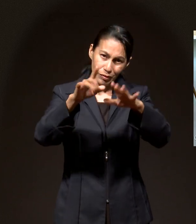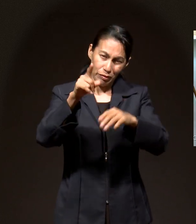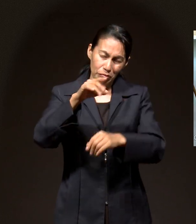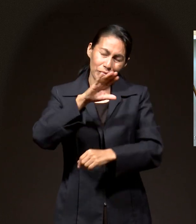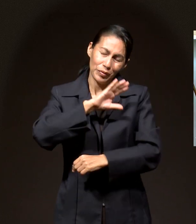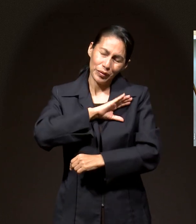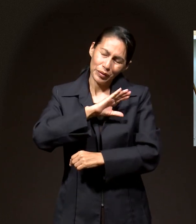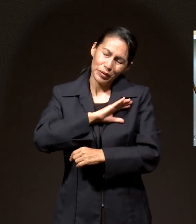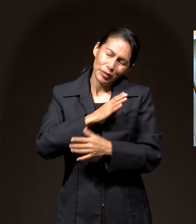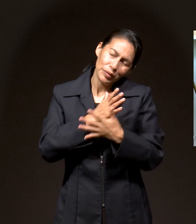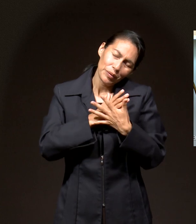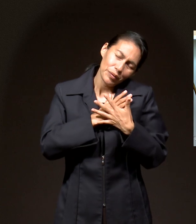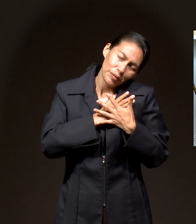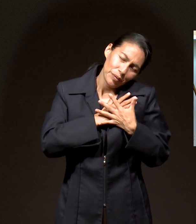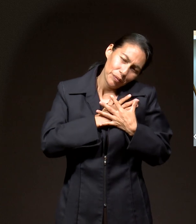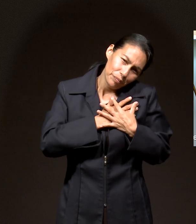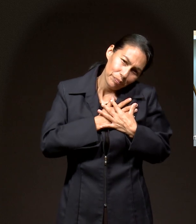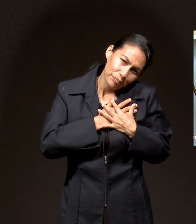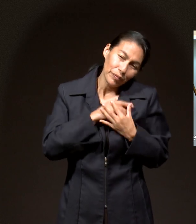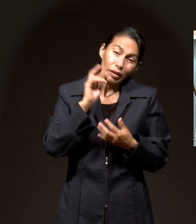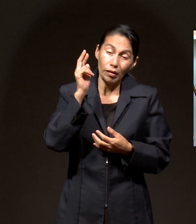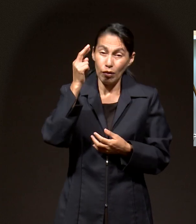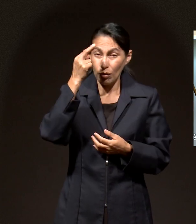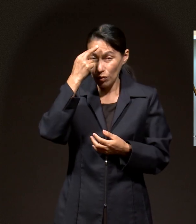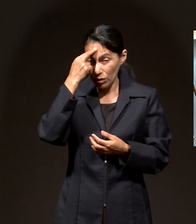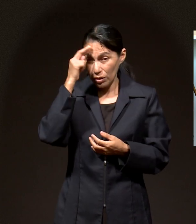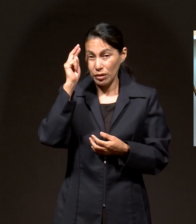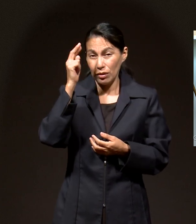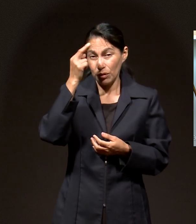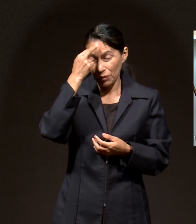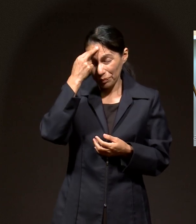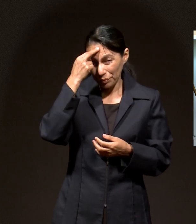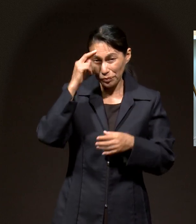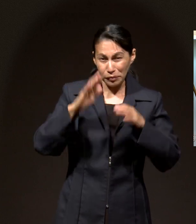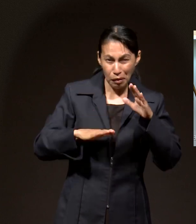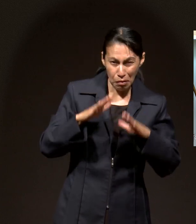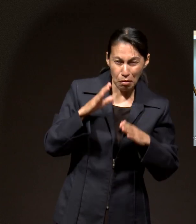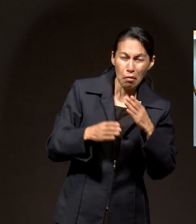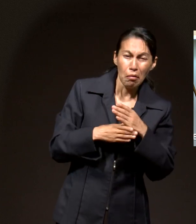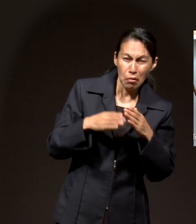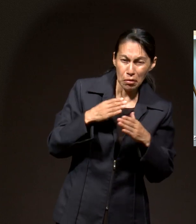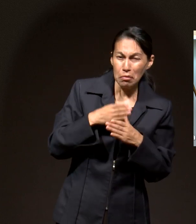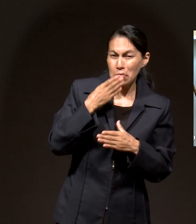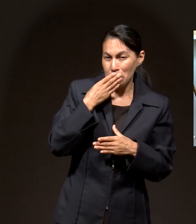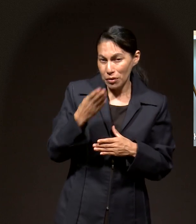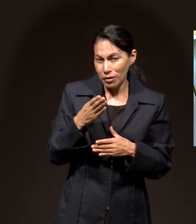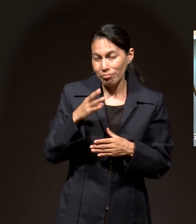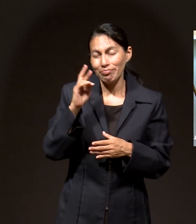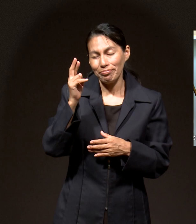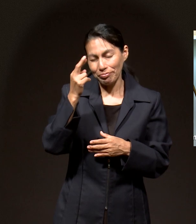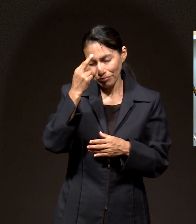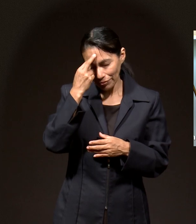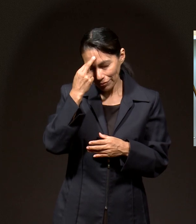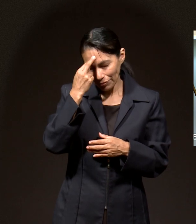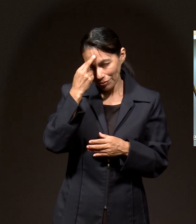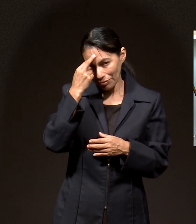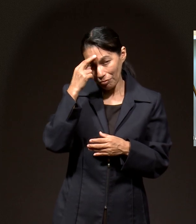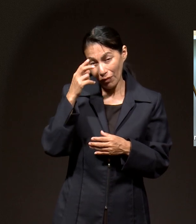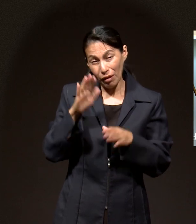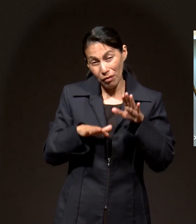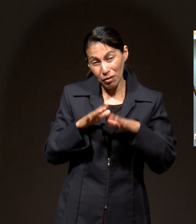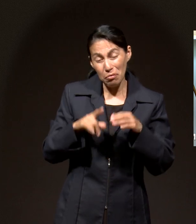para ti. Cultívalas en tu corazón. Cuando las cosas van bien o cuando cuando las cosas empiezan a